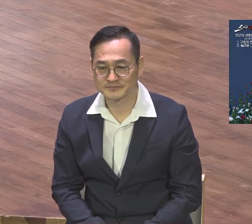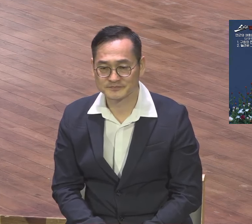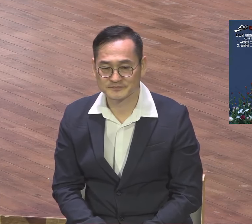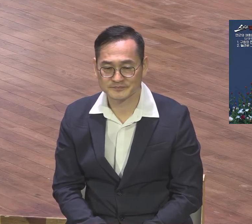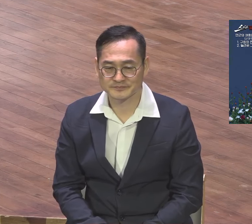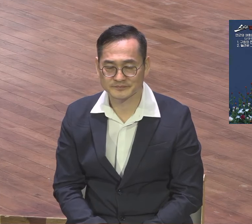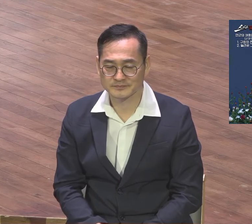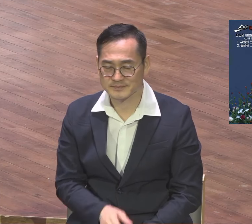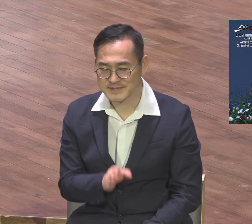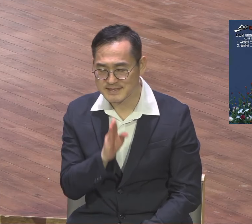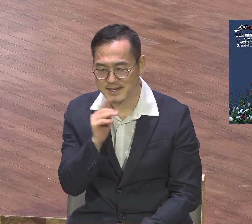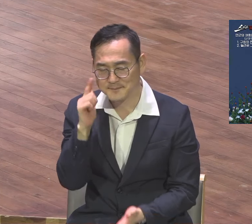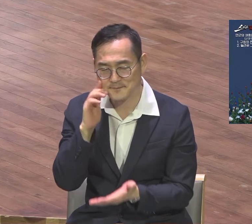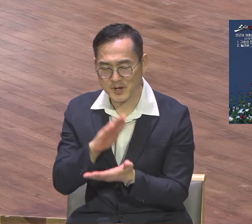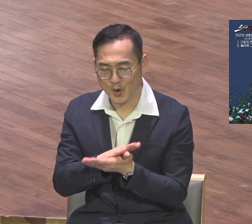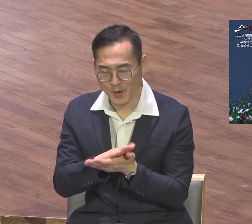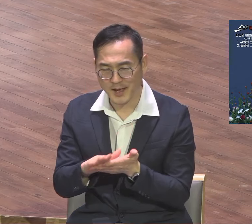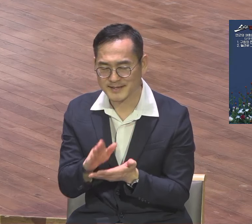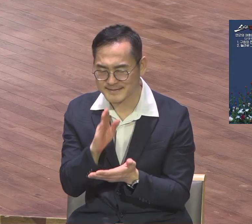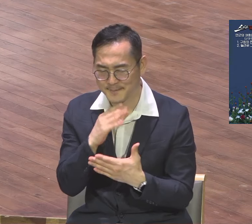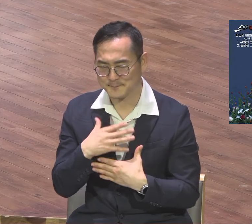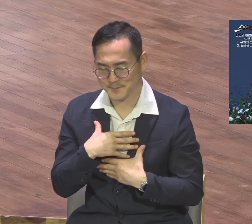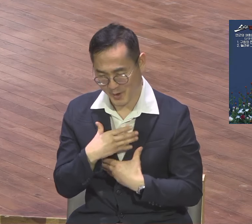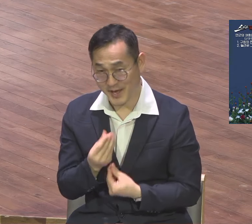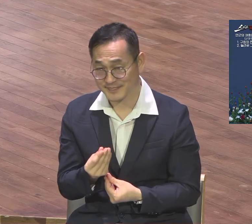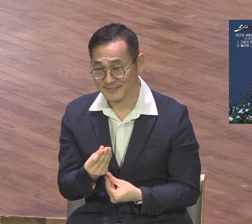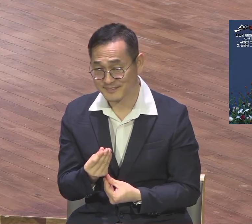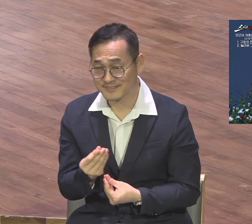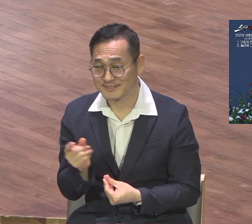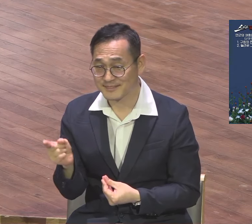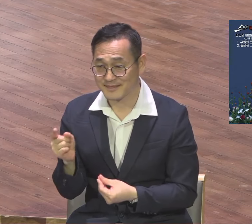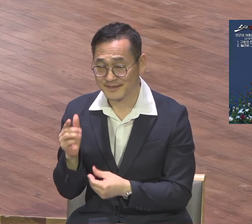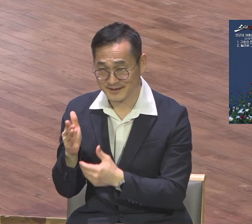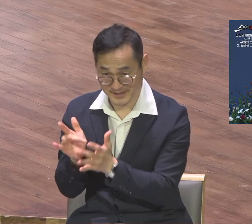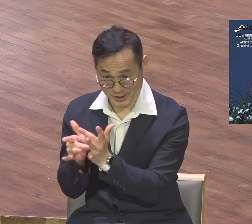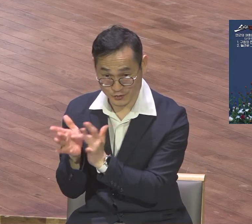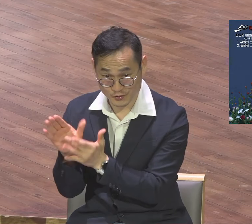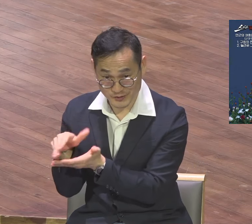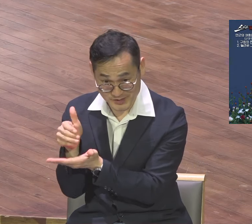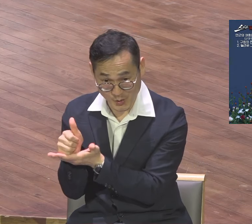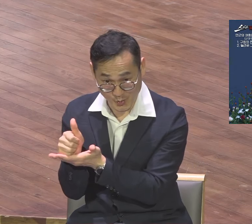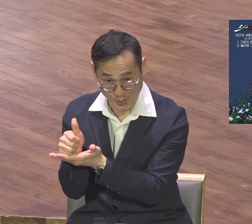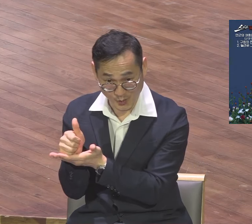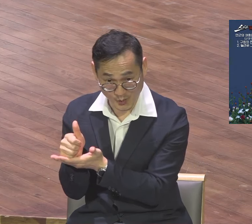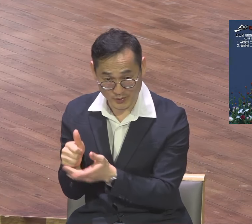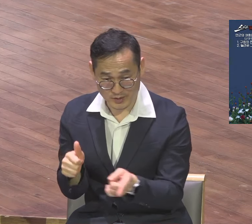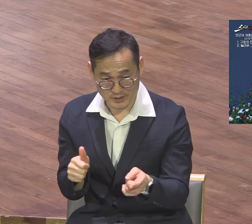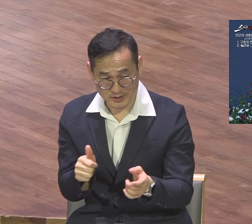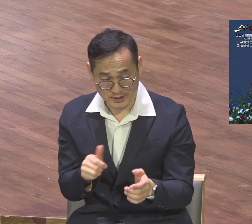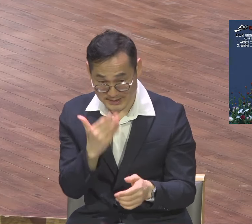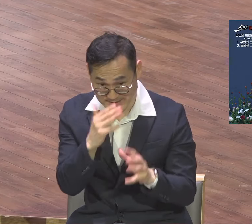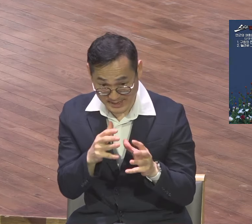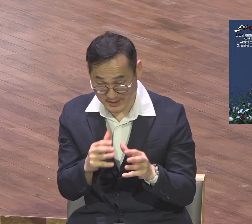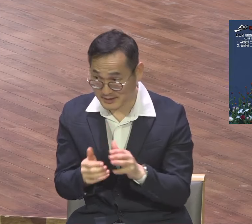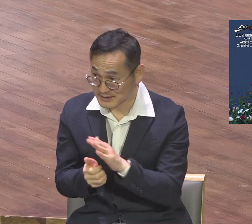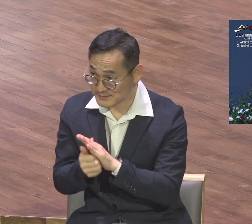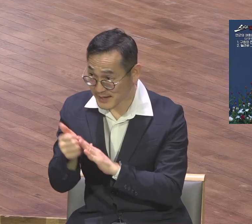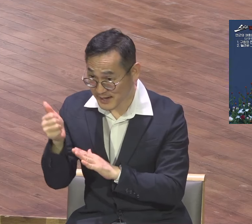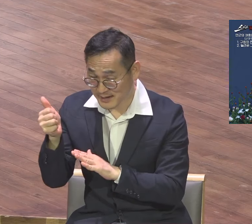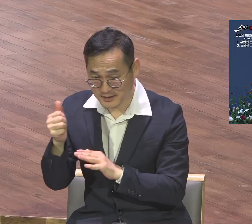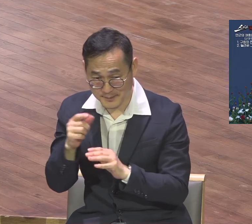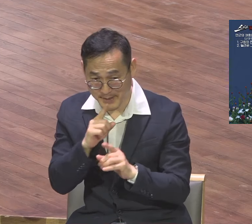참 평화, 평화. 사실 이스라엘 백성들에게 이 메시지만큼 희망적인 메시지가 없죠. 늘